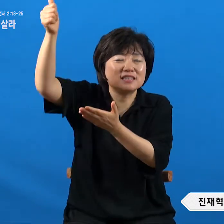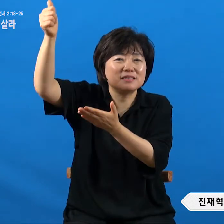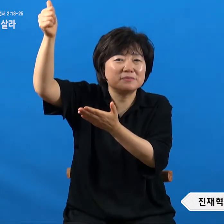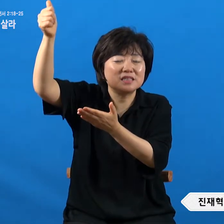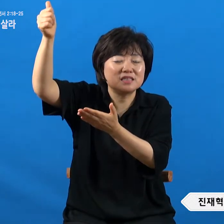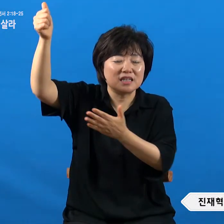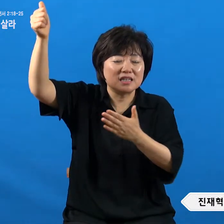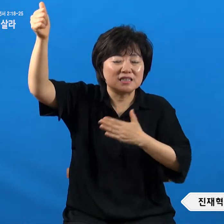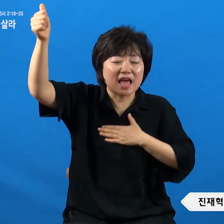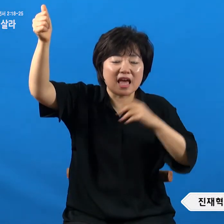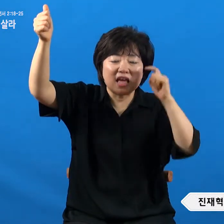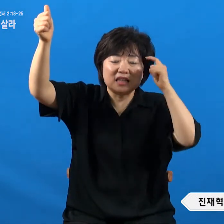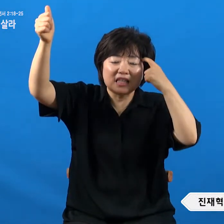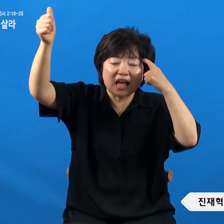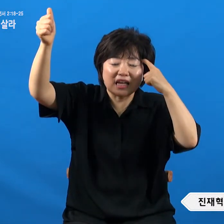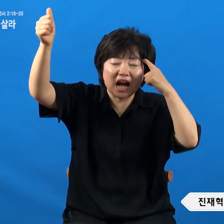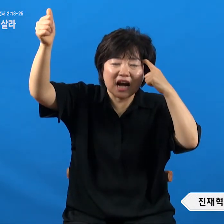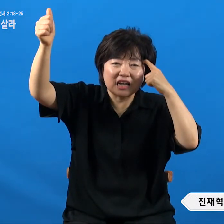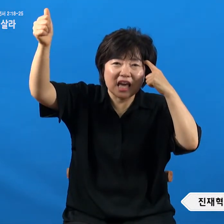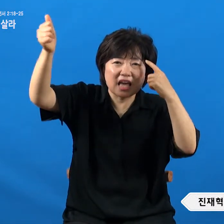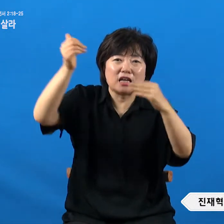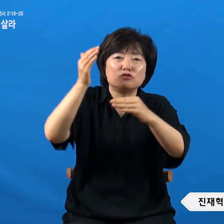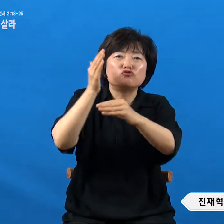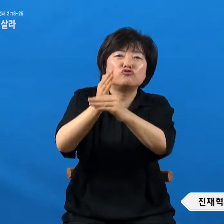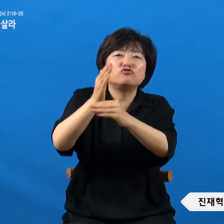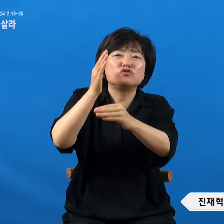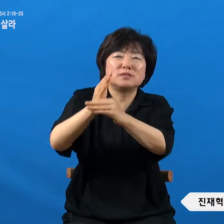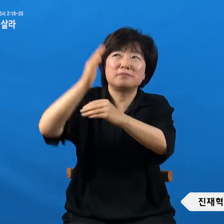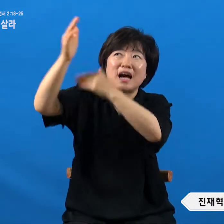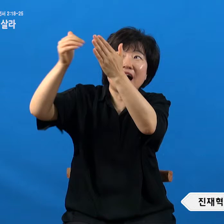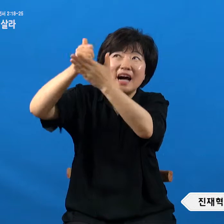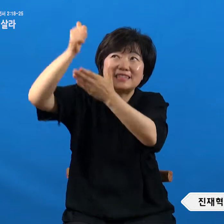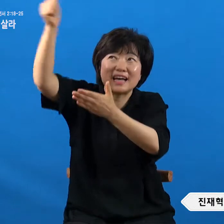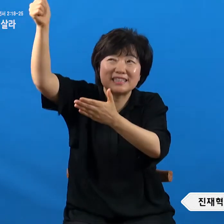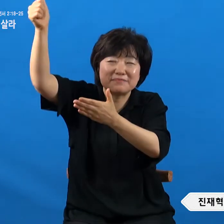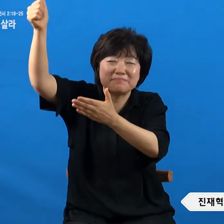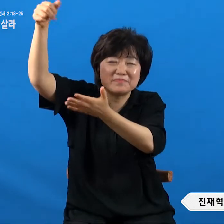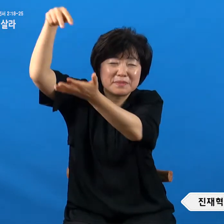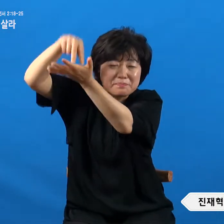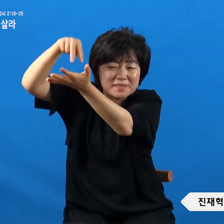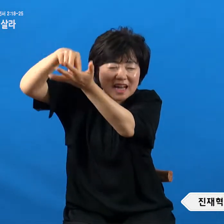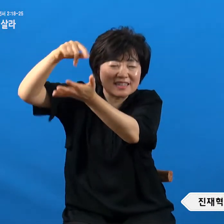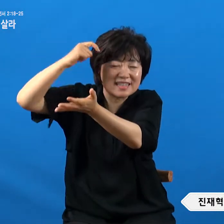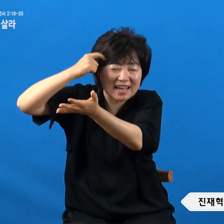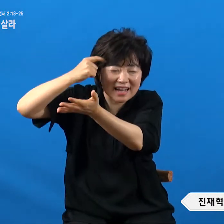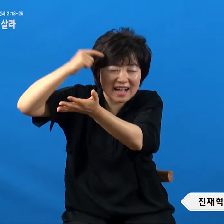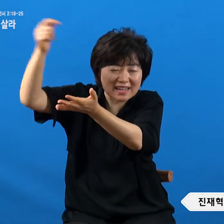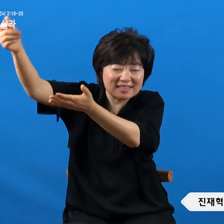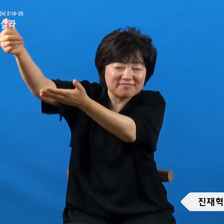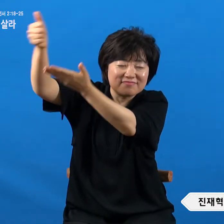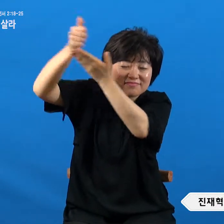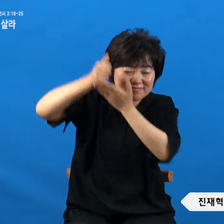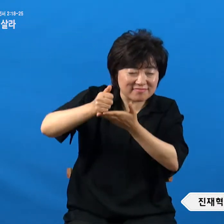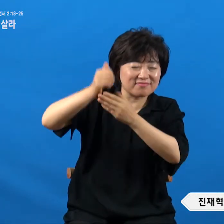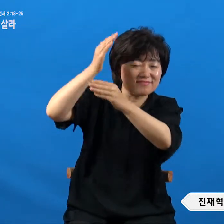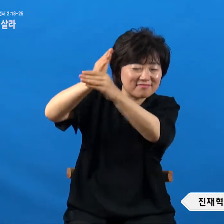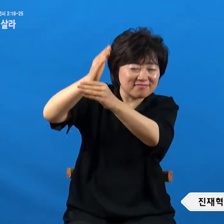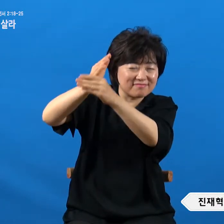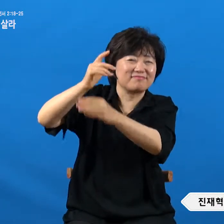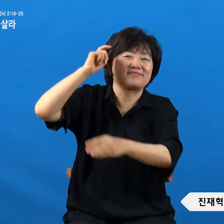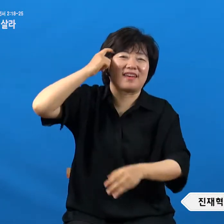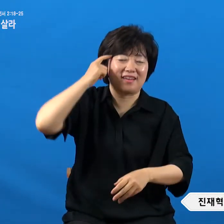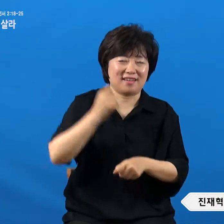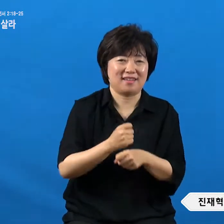생각의 중심이 되어짐을 말씀하고 있습니다. 18절에도 우리 가운데